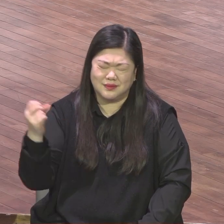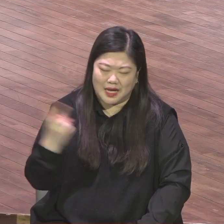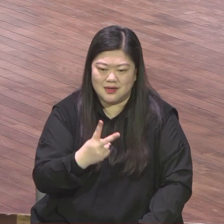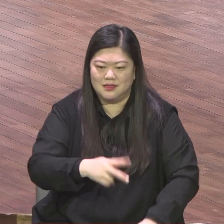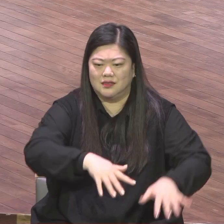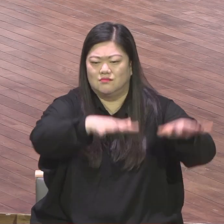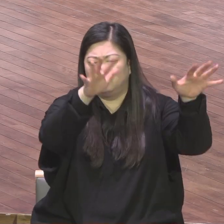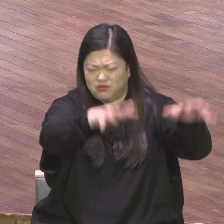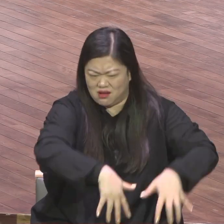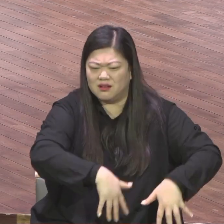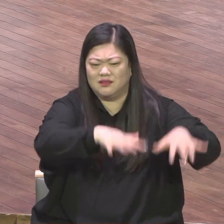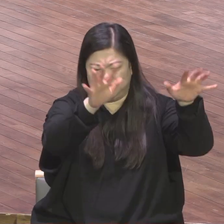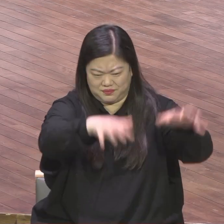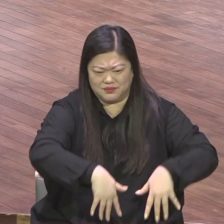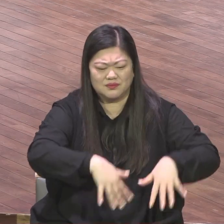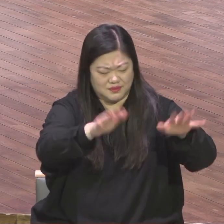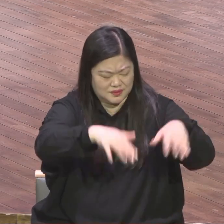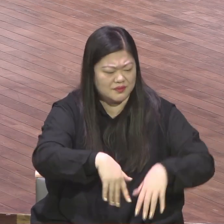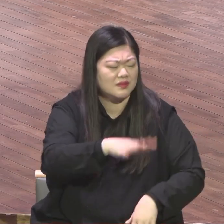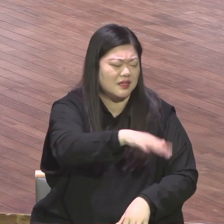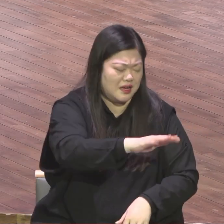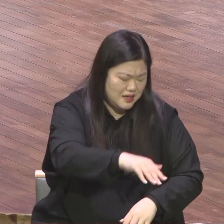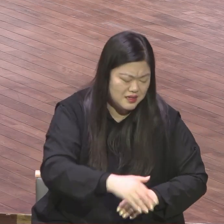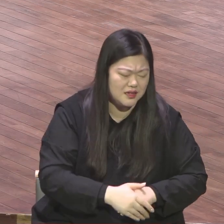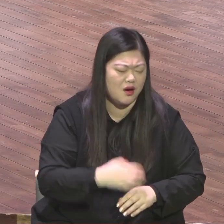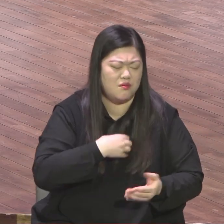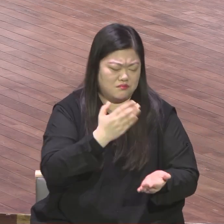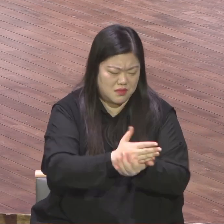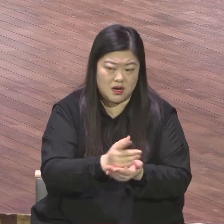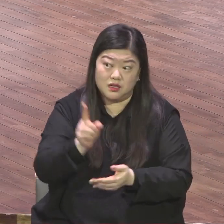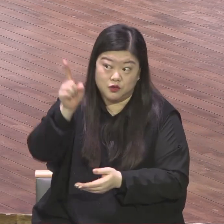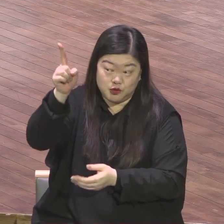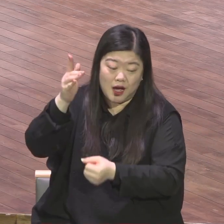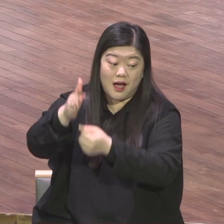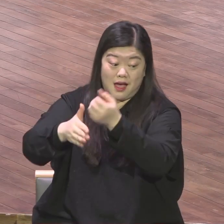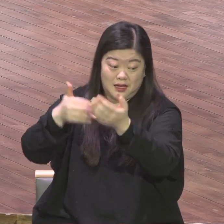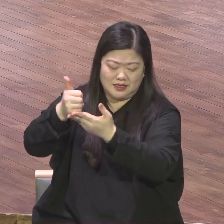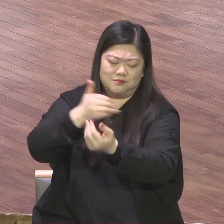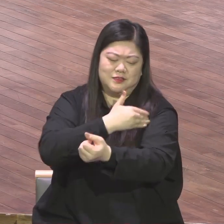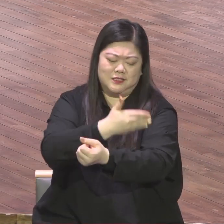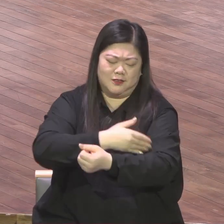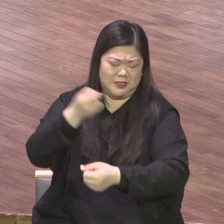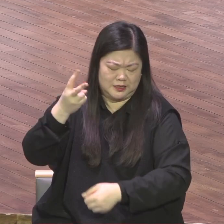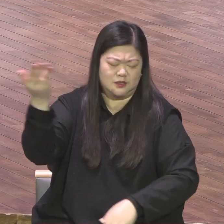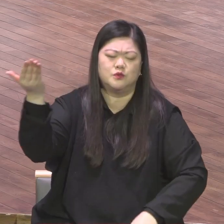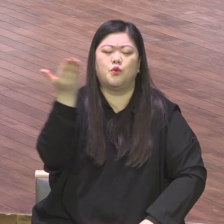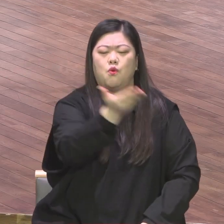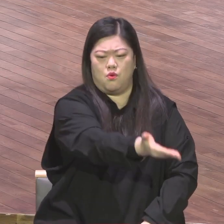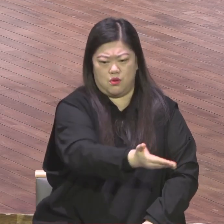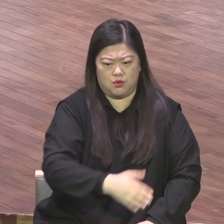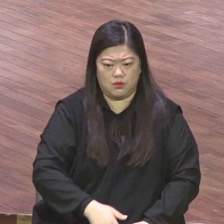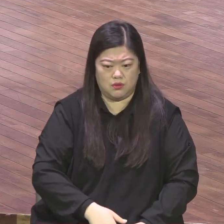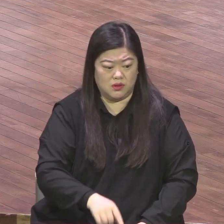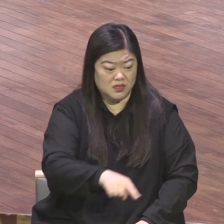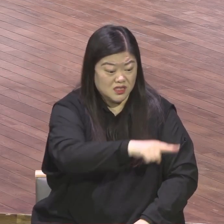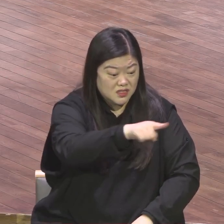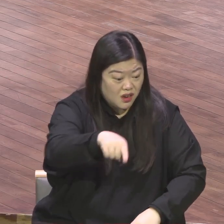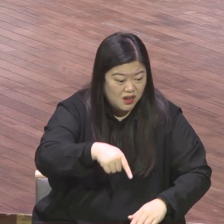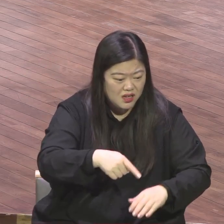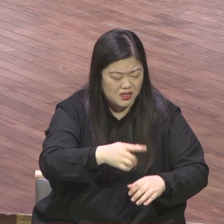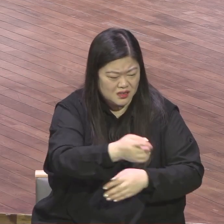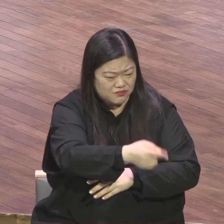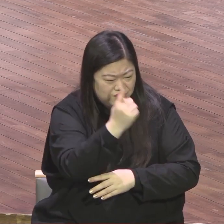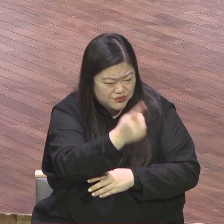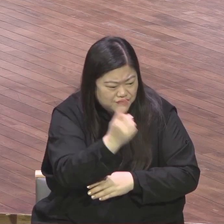예수님 다 아시잖아요. 위로부터 내리는 능력을 받아라. 너희들 능력으로는 아무것도 못한다.